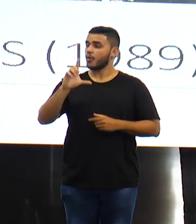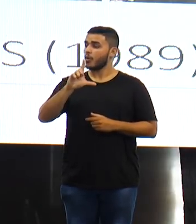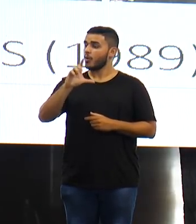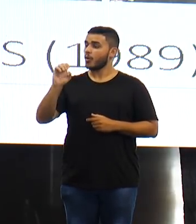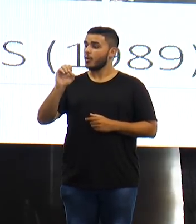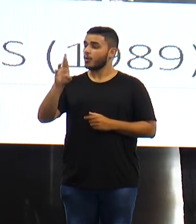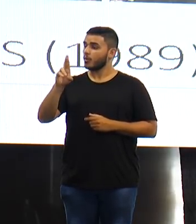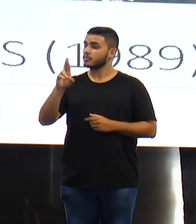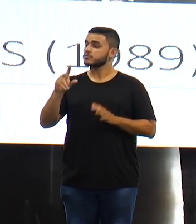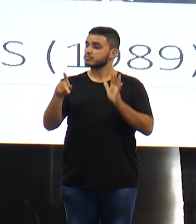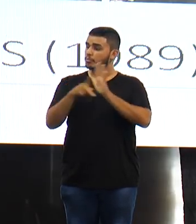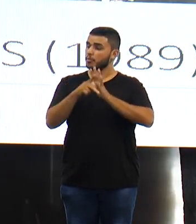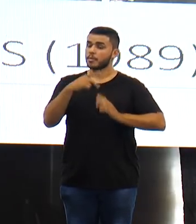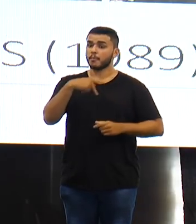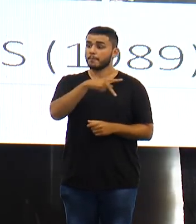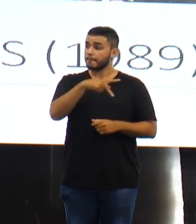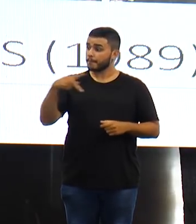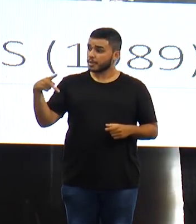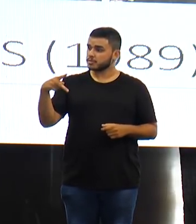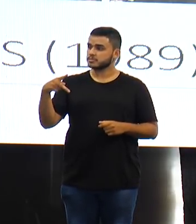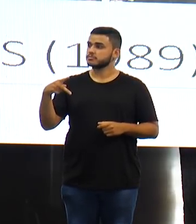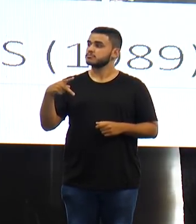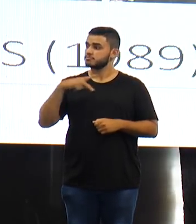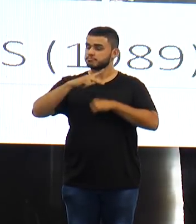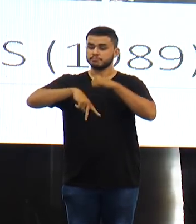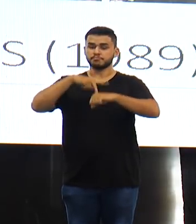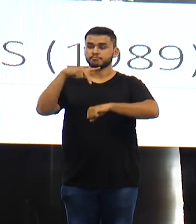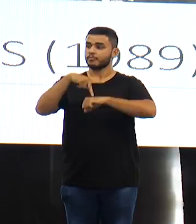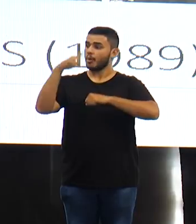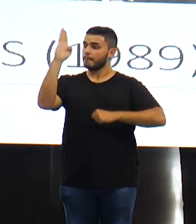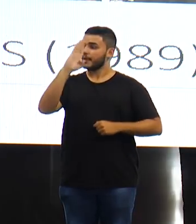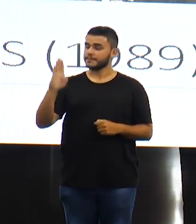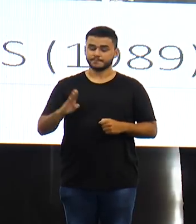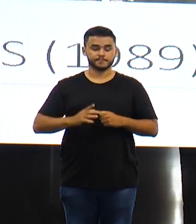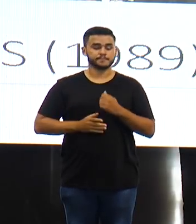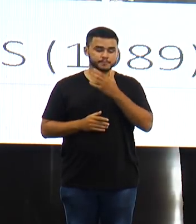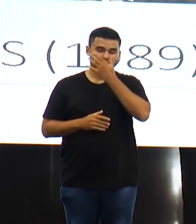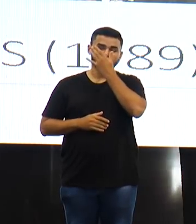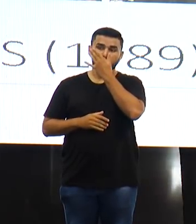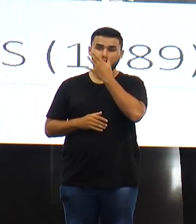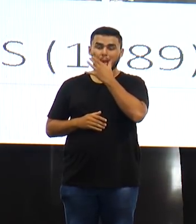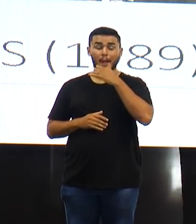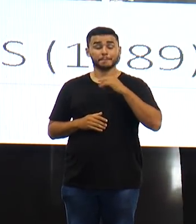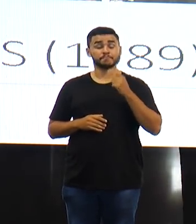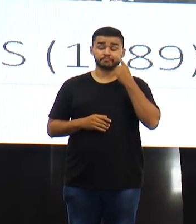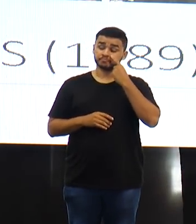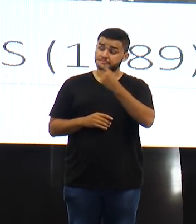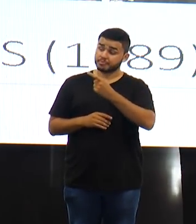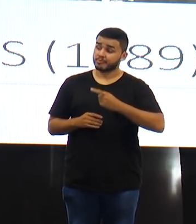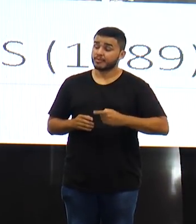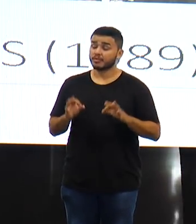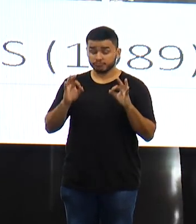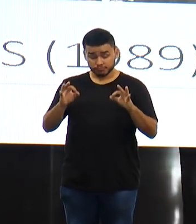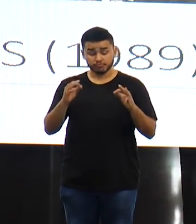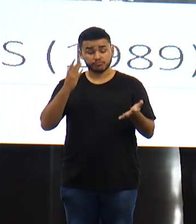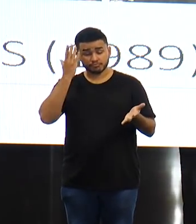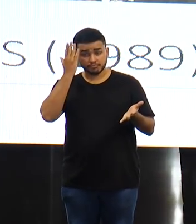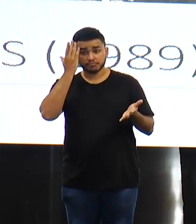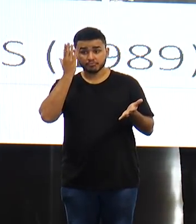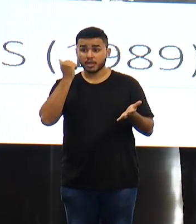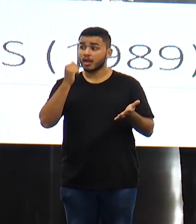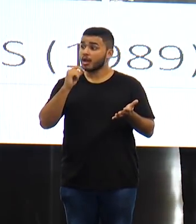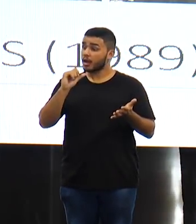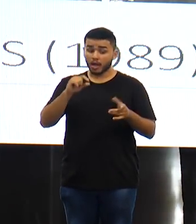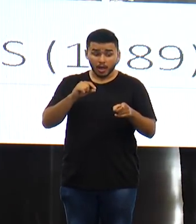governo civil-militar brasileiro. Isso está claro para vocês? Sim. Mas eu também queria dizer que ele é